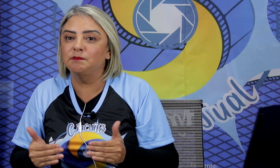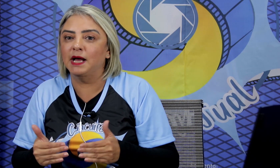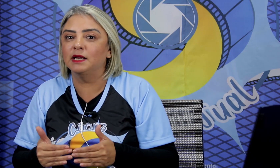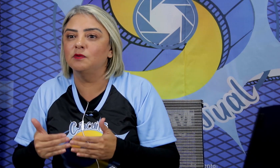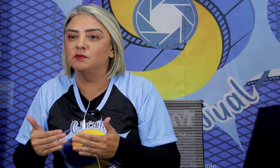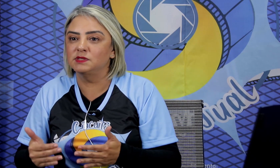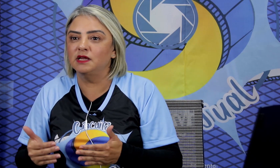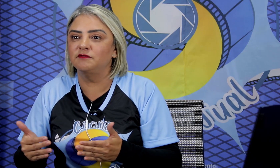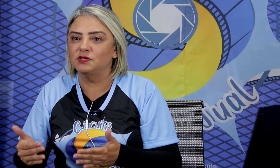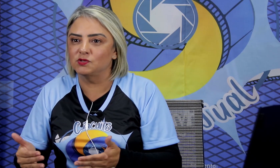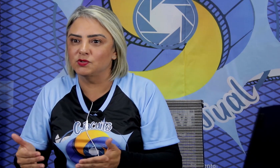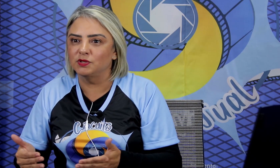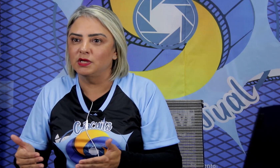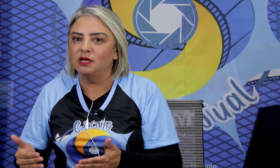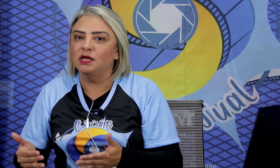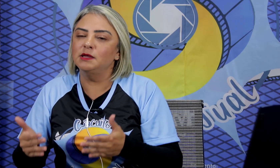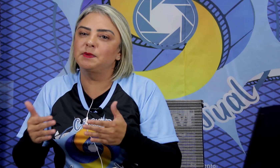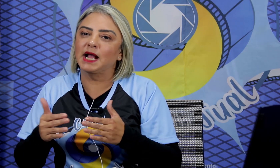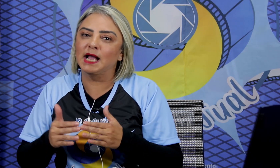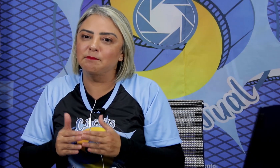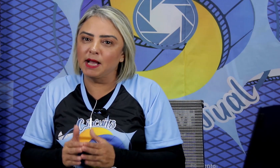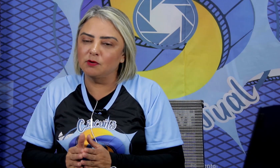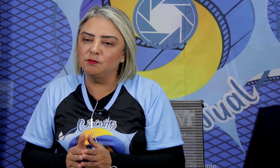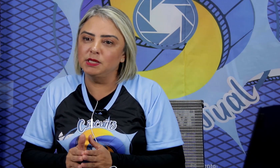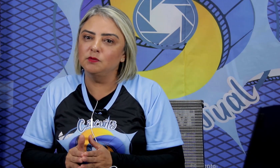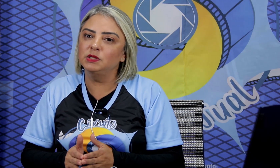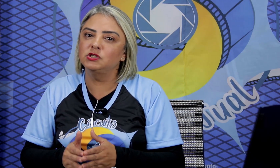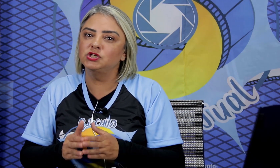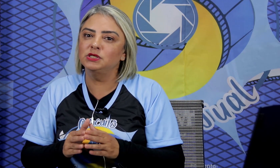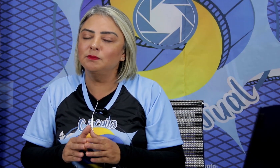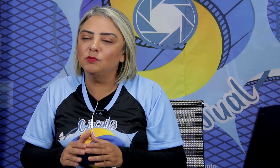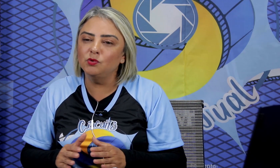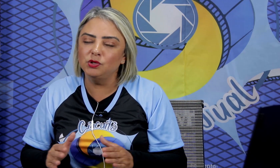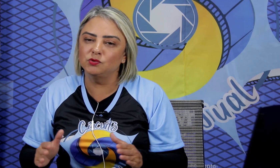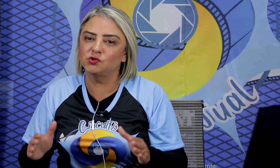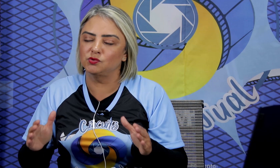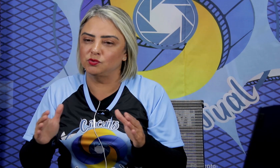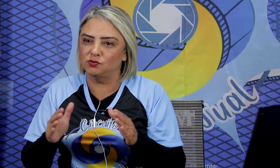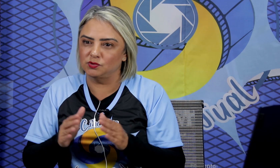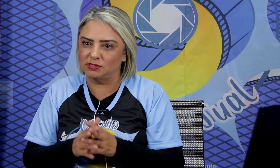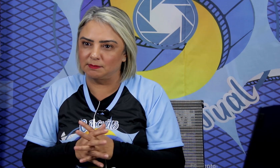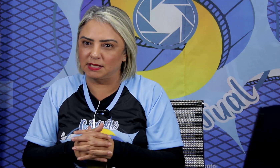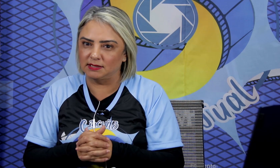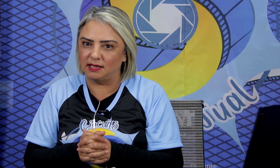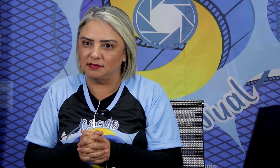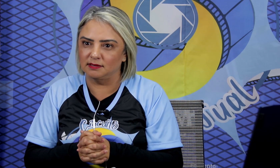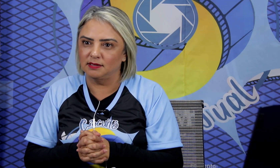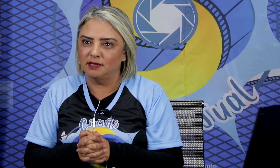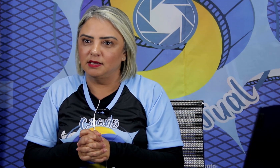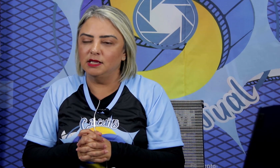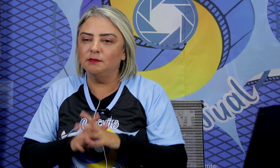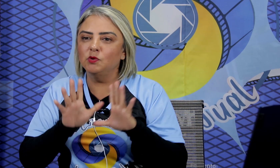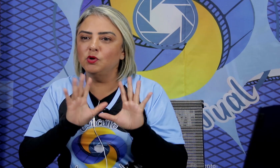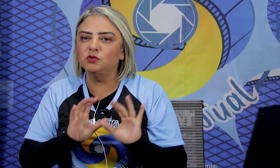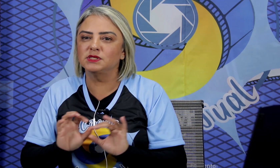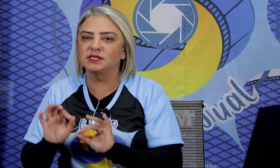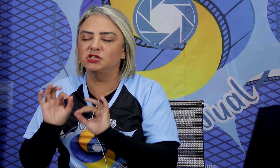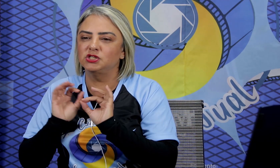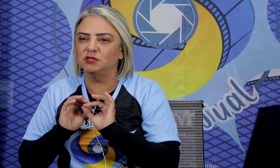para um serviço. E para acabar comigo, ainda tinha muitos surdos na plateia. E muitos assistindo